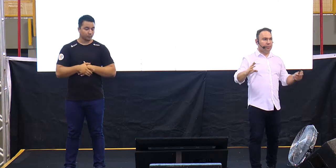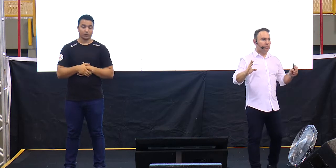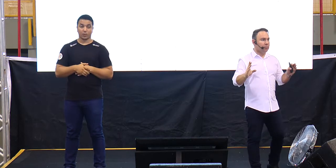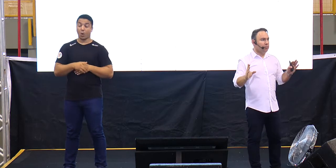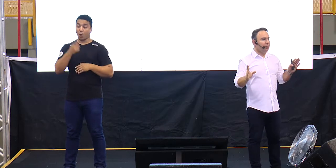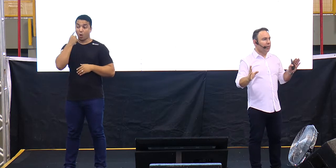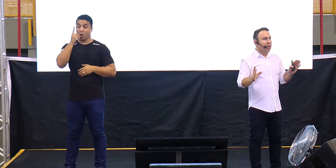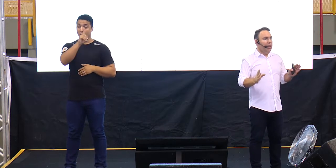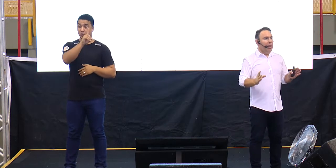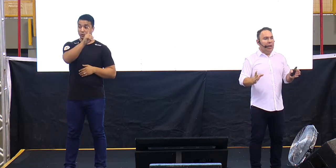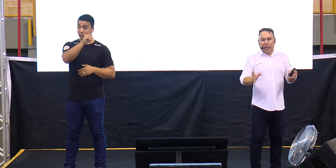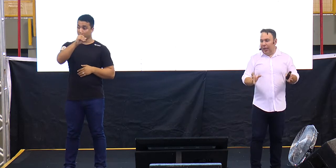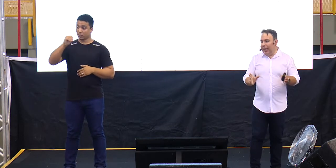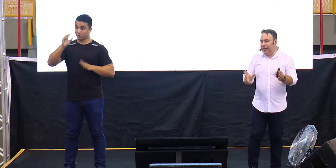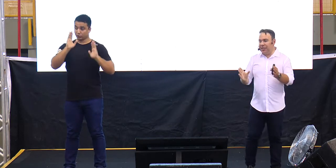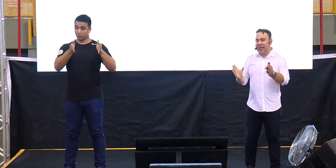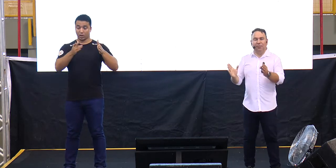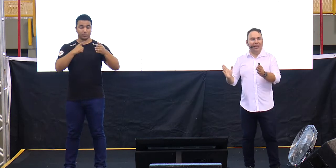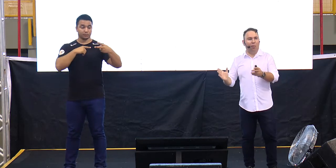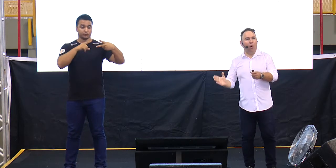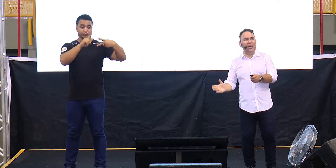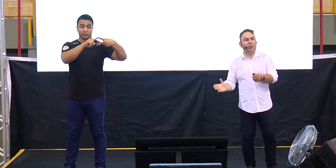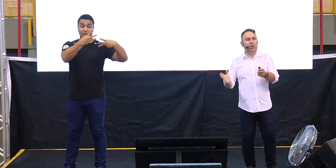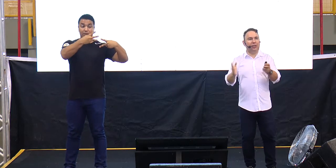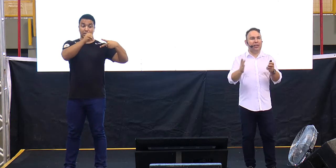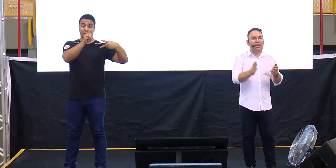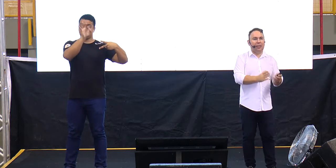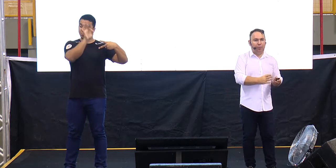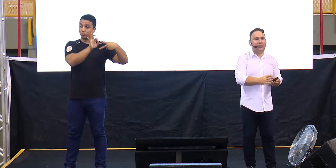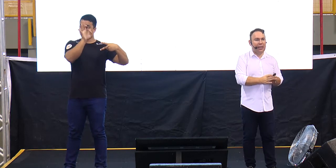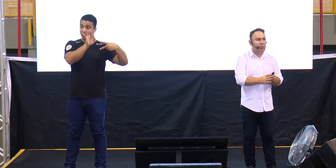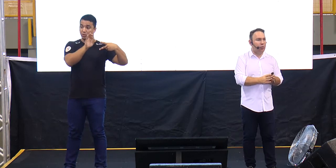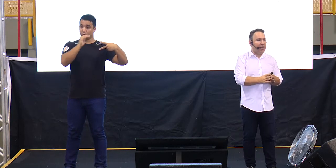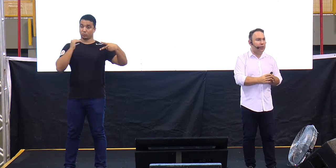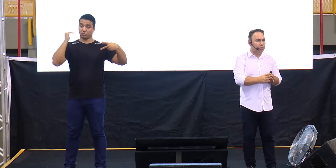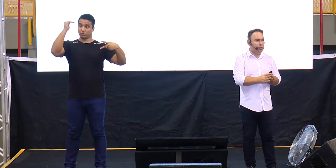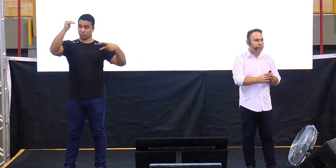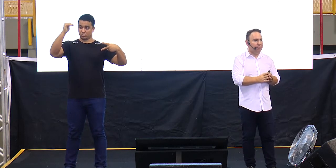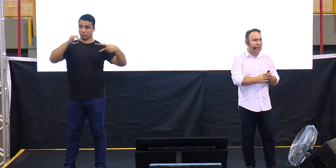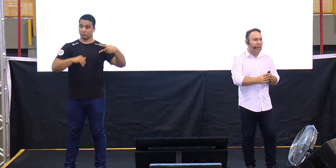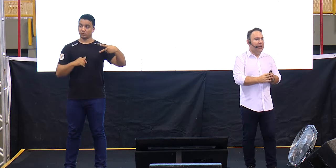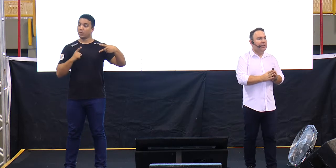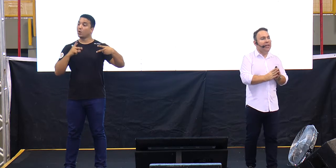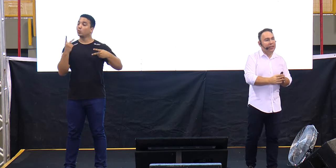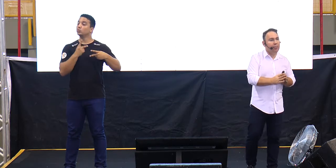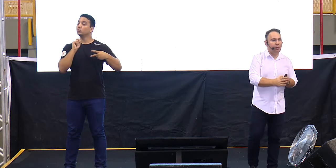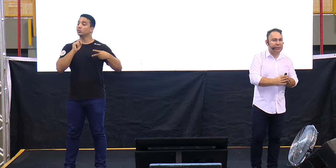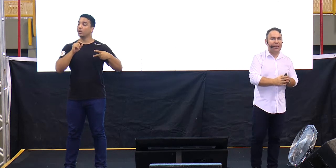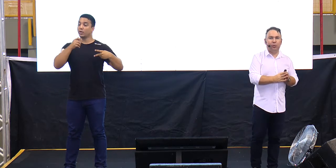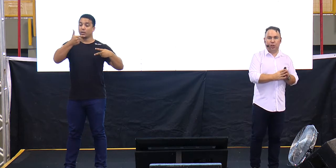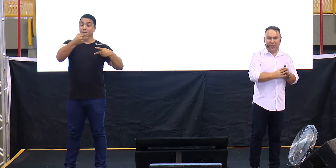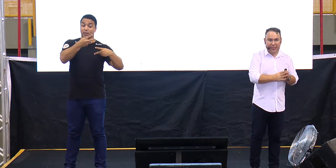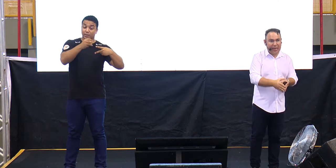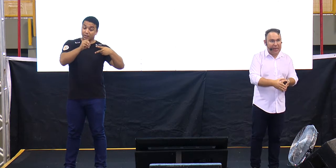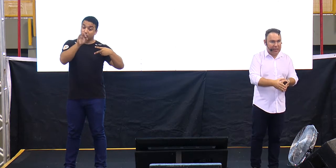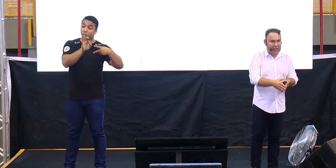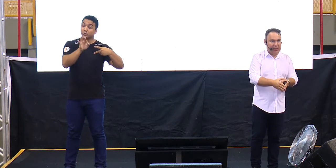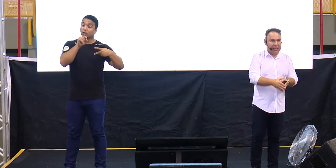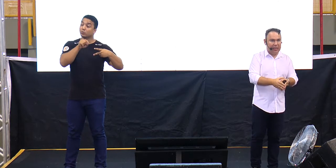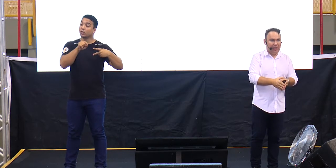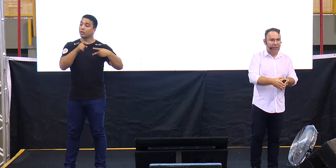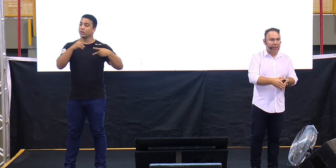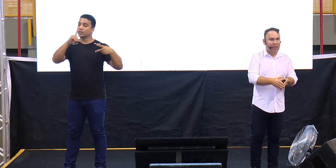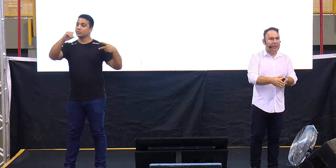atenção. Ele diz que ele vai dar um aumento de 30%, não é isso? 30% de